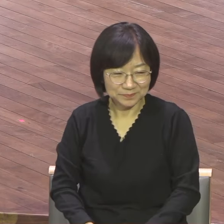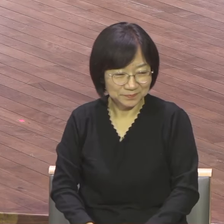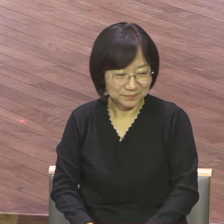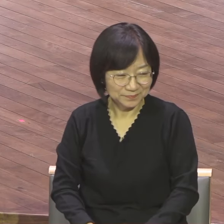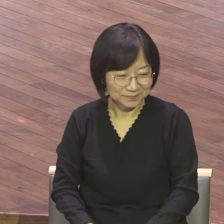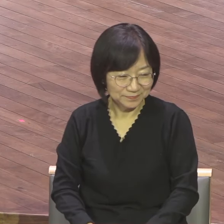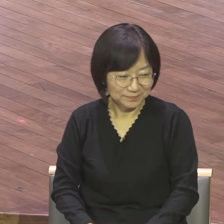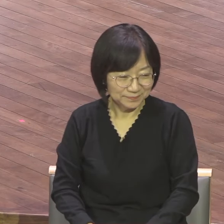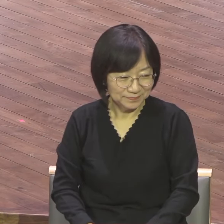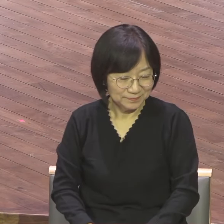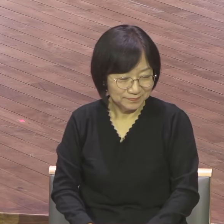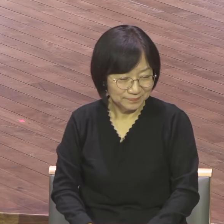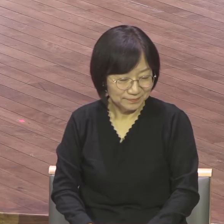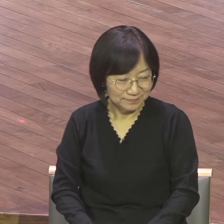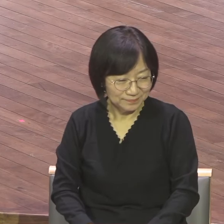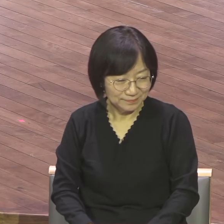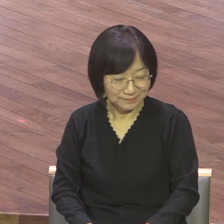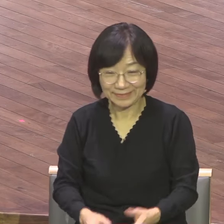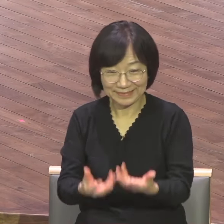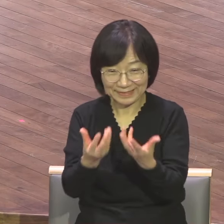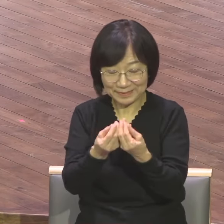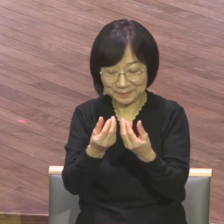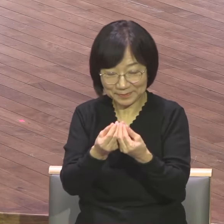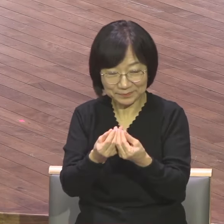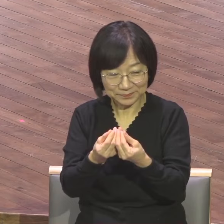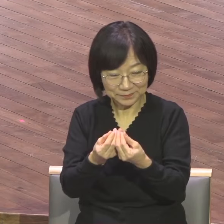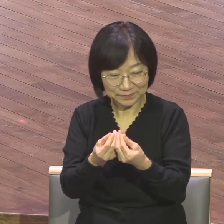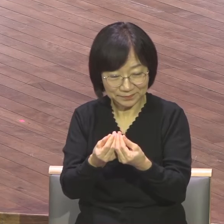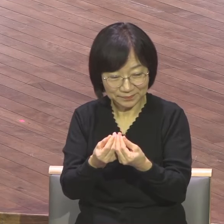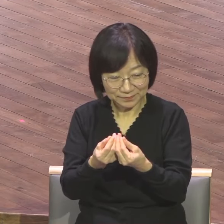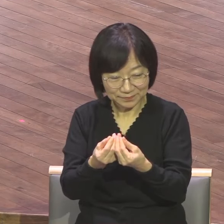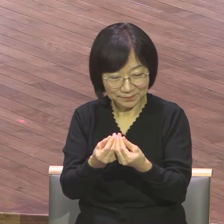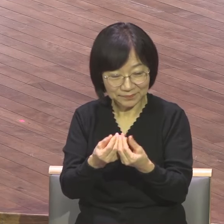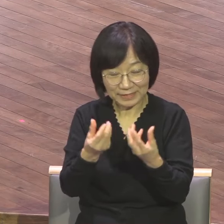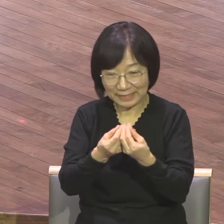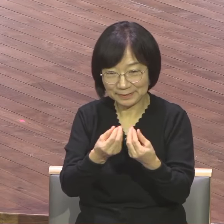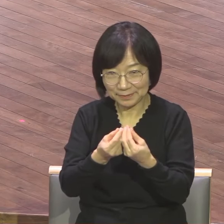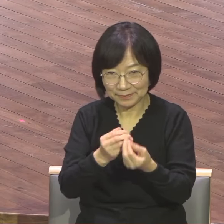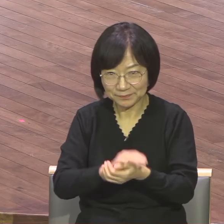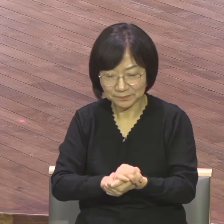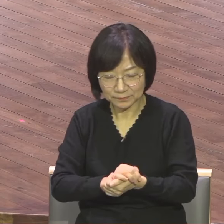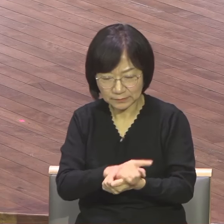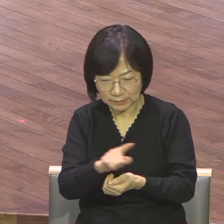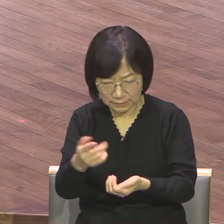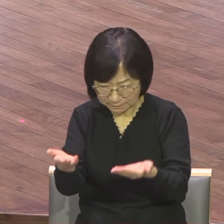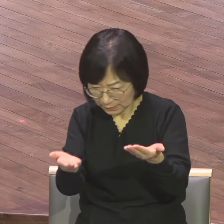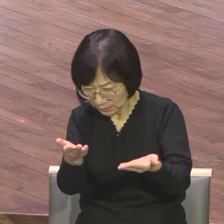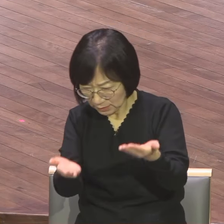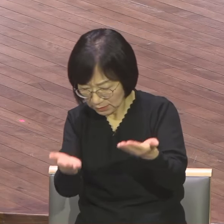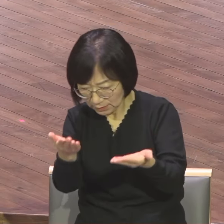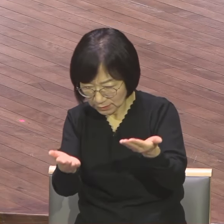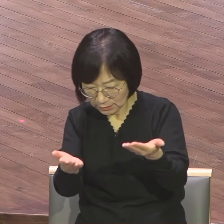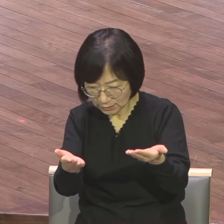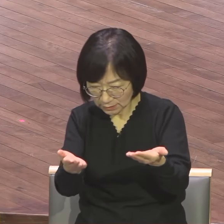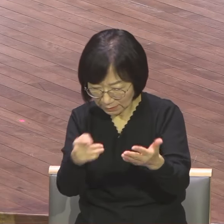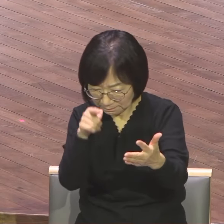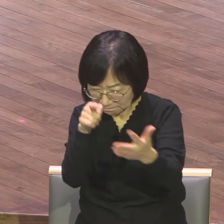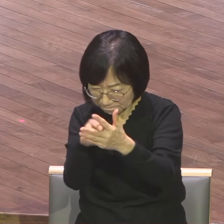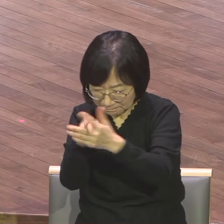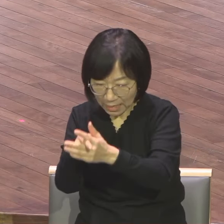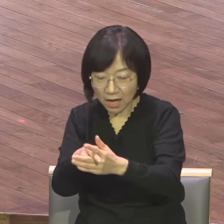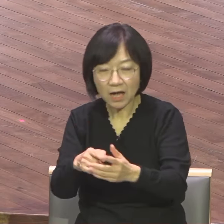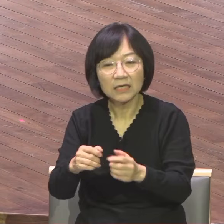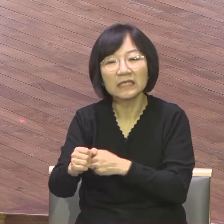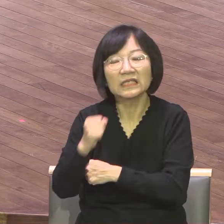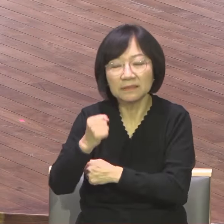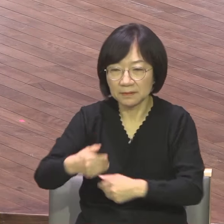눈 뜨면 잠잘 때까지 초이스입니다. 선택할 때 모든 걸 판단할 때 판단력 이거요, 이것